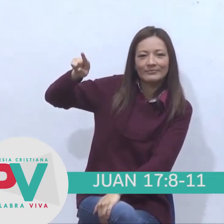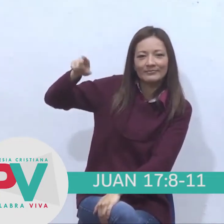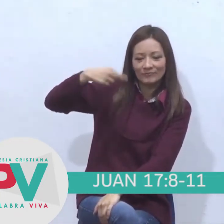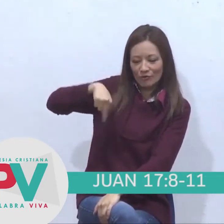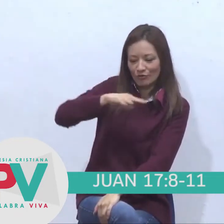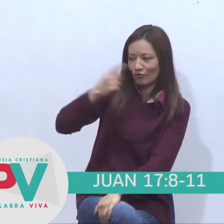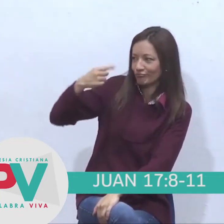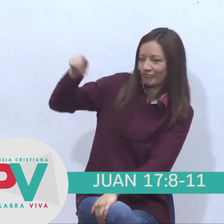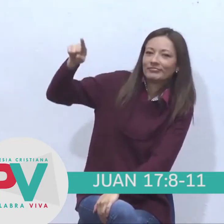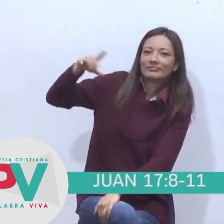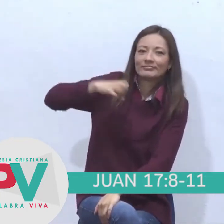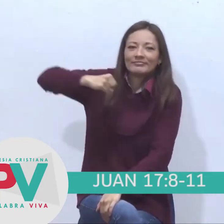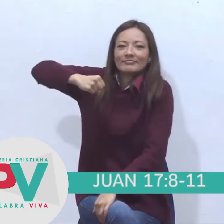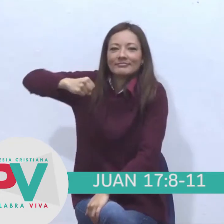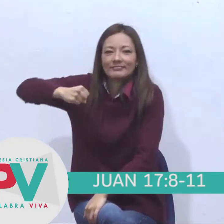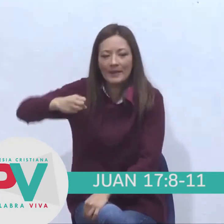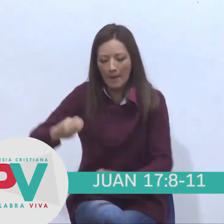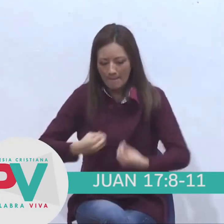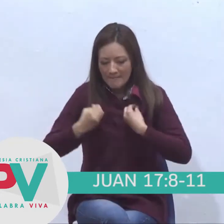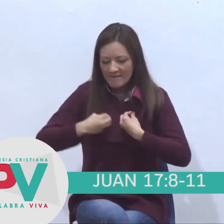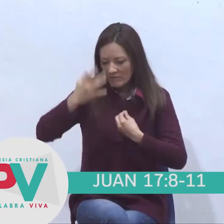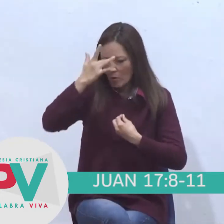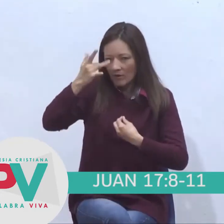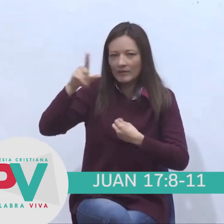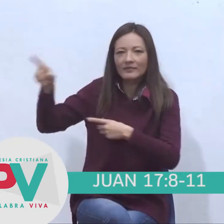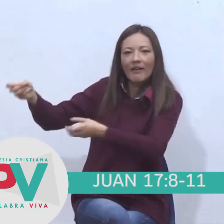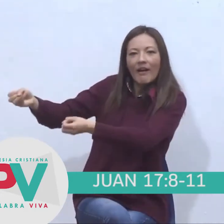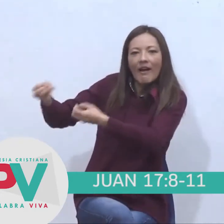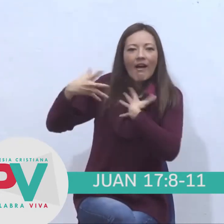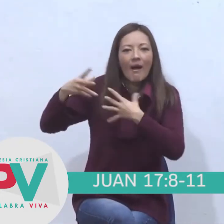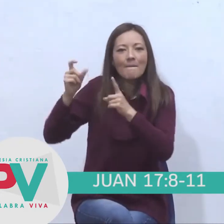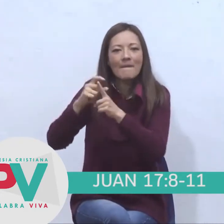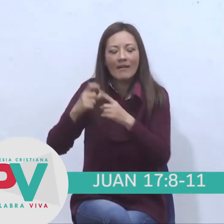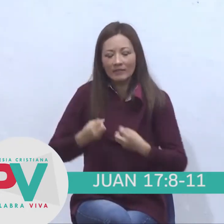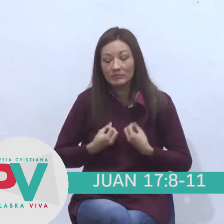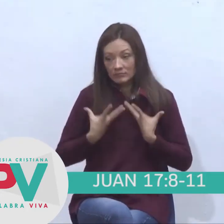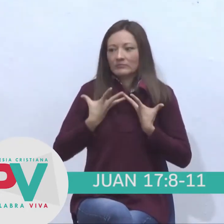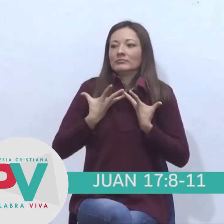Él. Vivimos por sus palabras. Recuerde el Salmo.